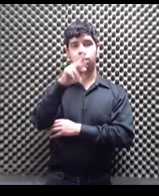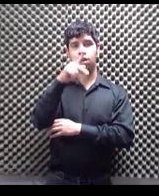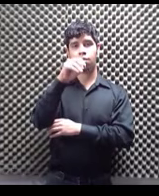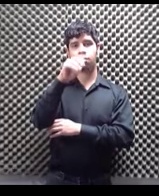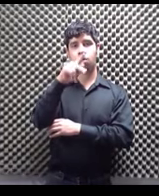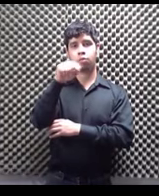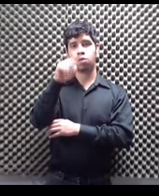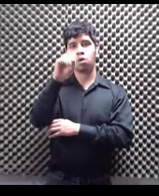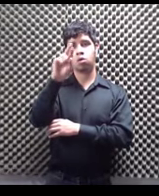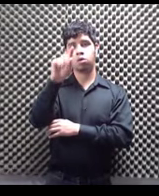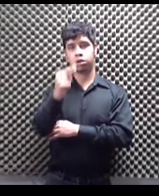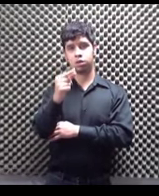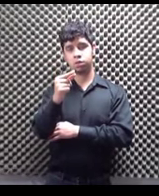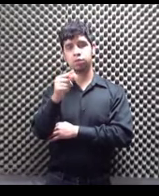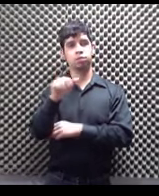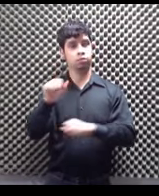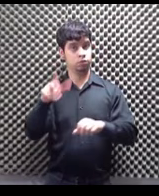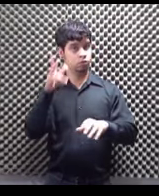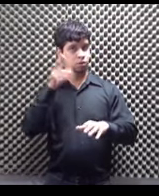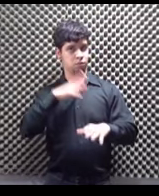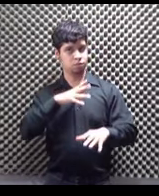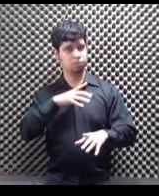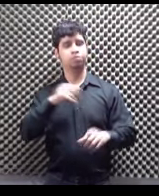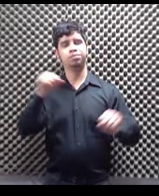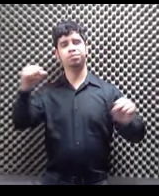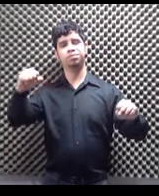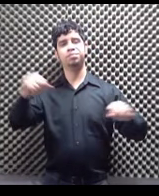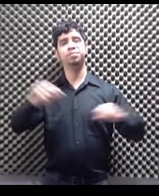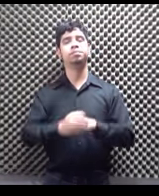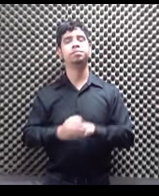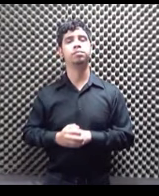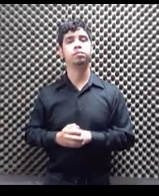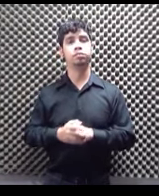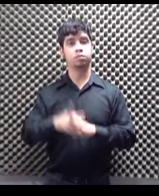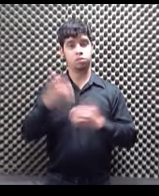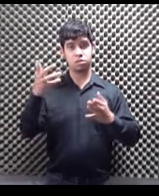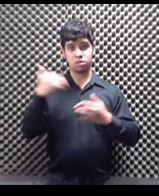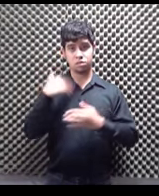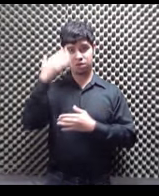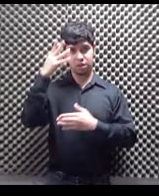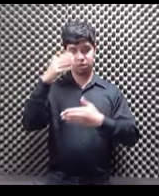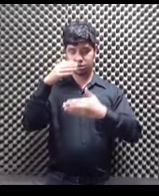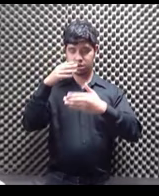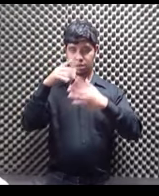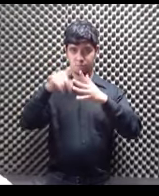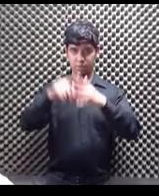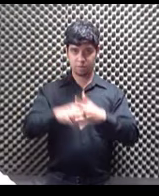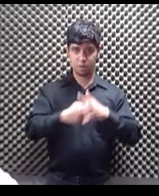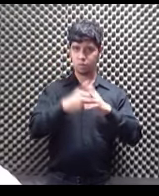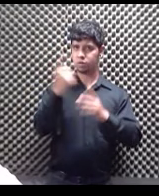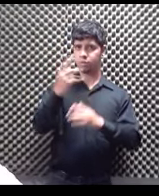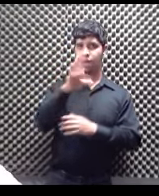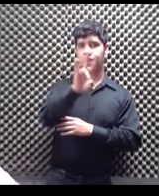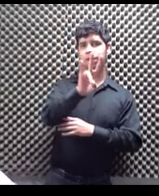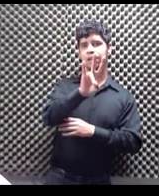oprpop.org. ¿Viste que no copié? Muy bien. Y saben que también entramos siempre a las 7 y algo.